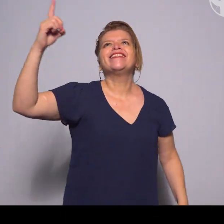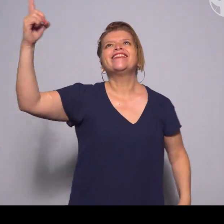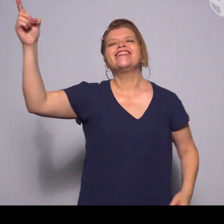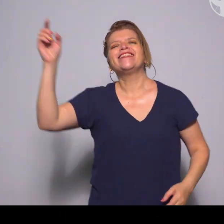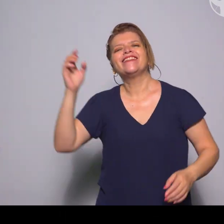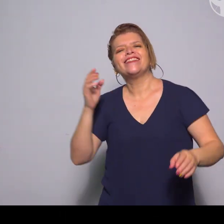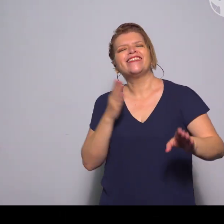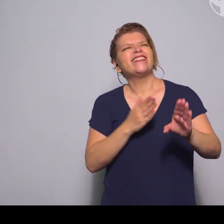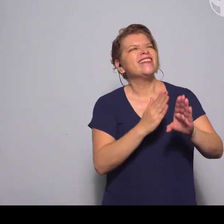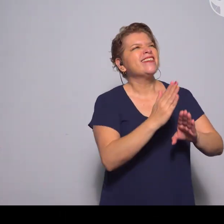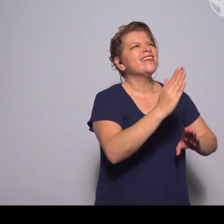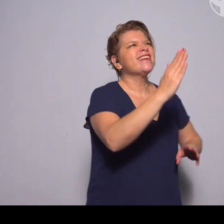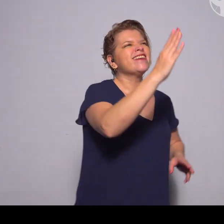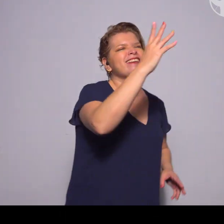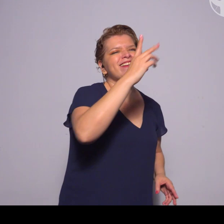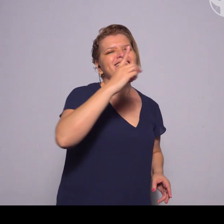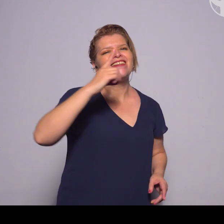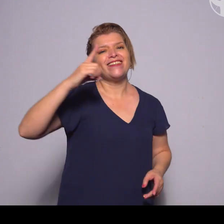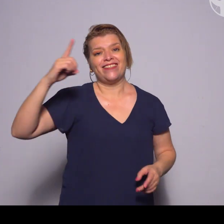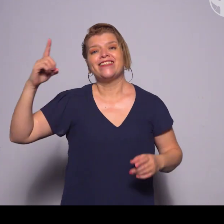Dios,